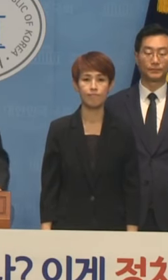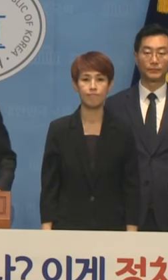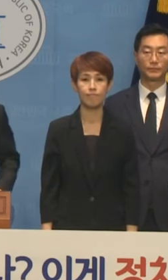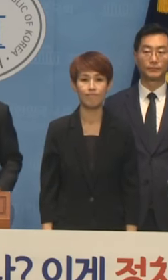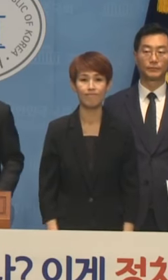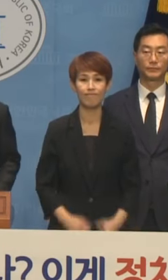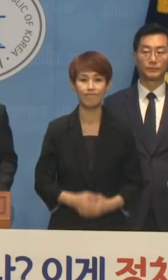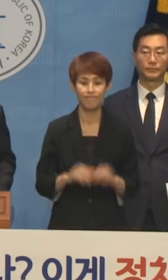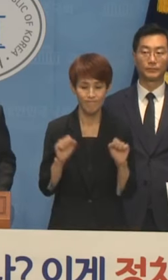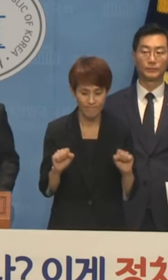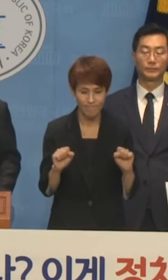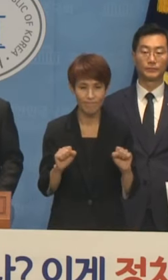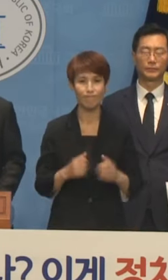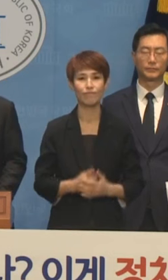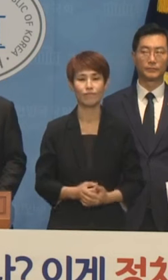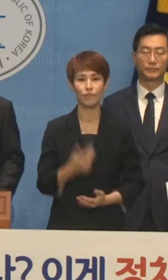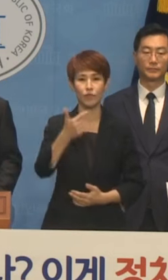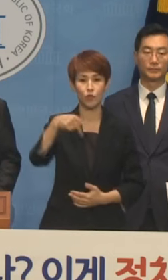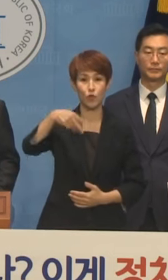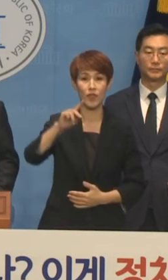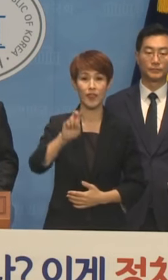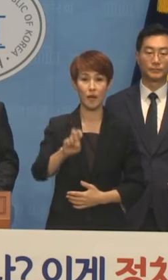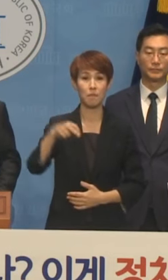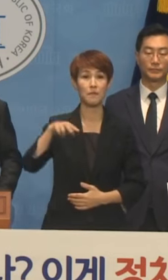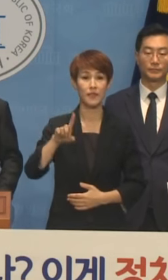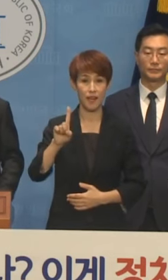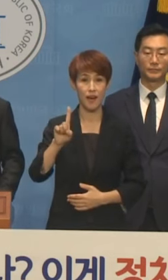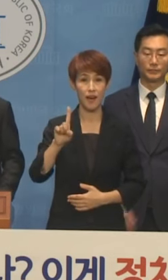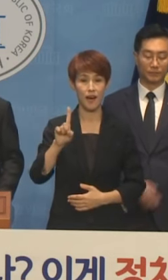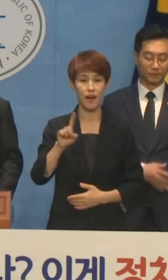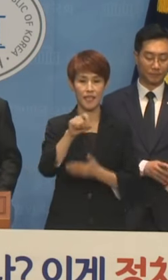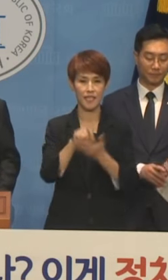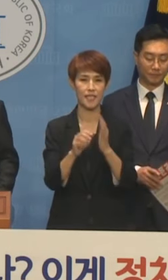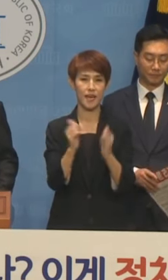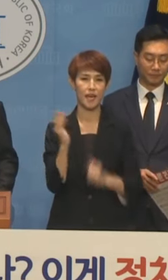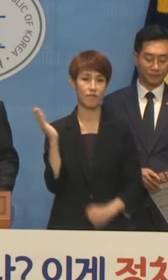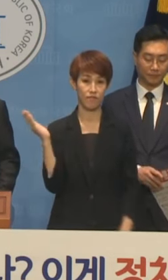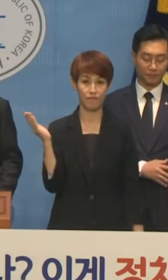네, 안녕하십니까. 시민언론 뉴탐사의 강진구 기자입니다.